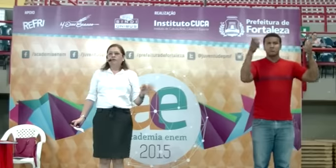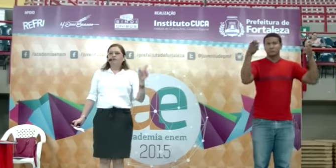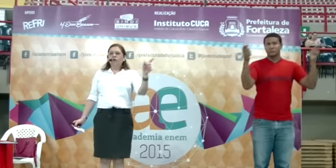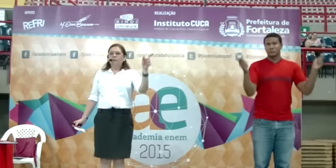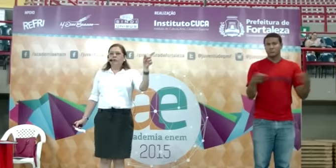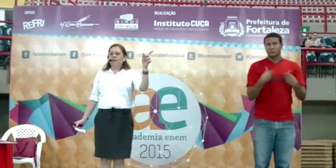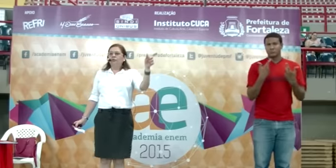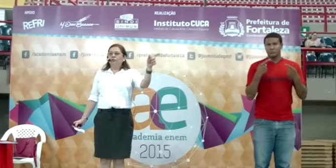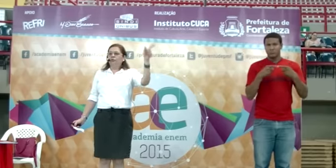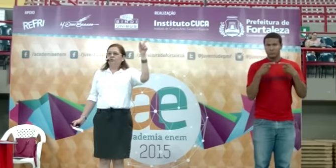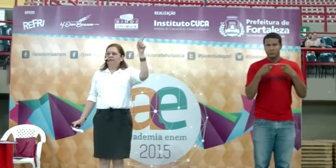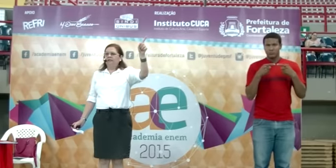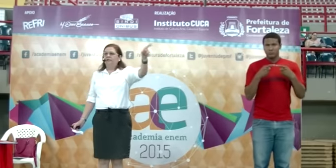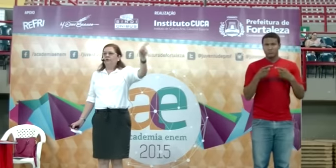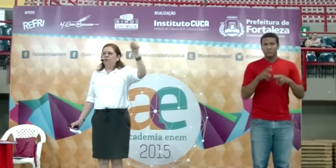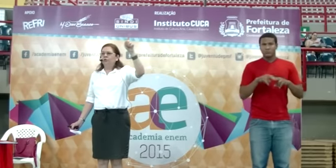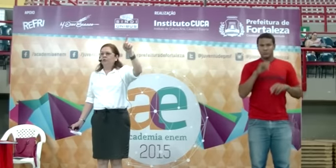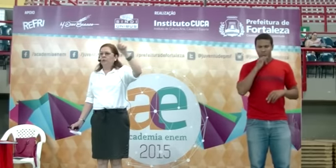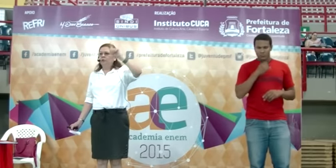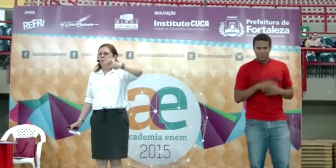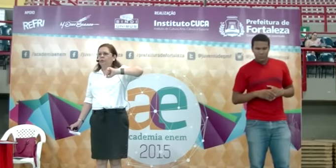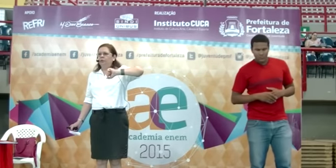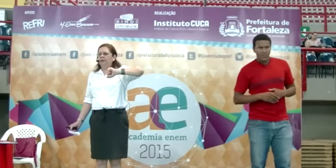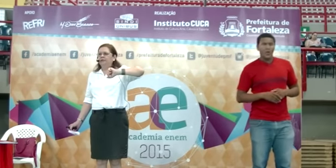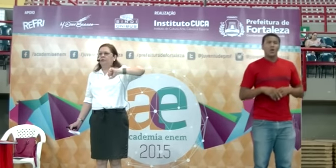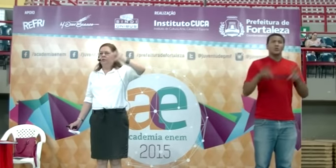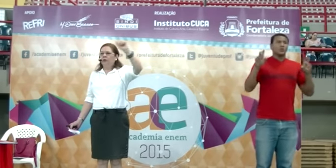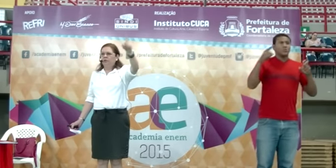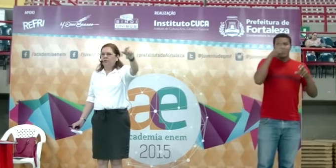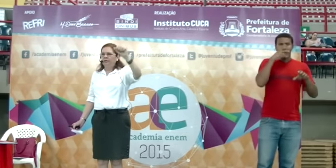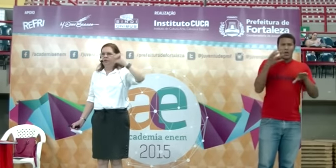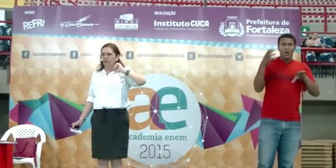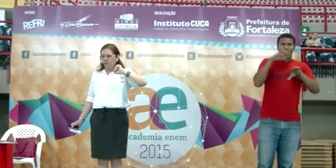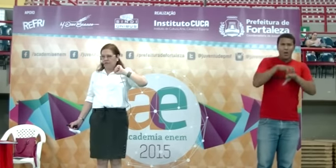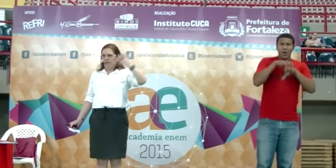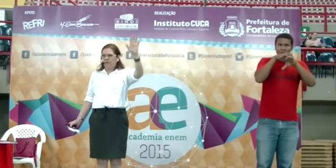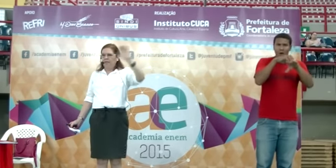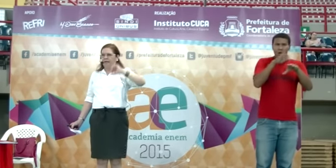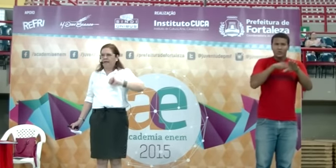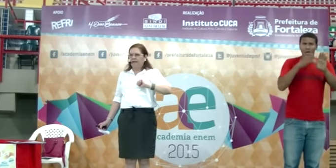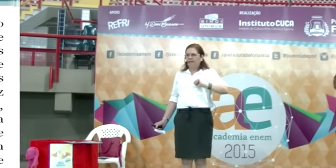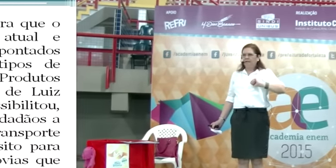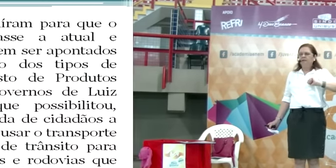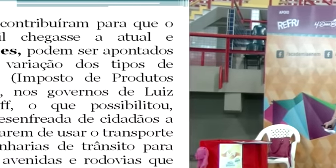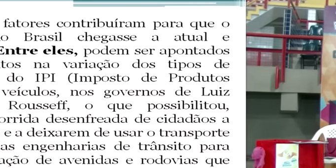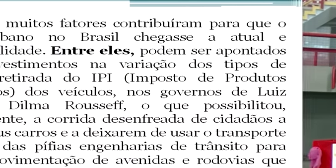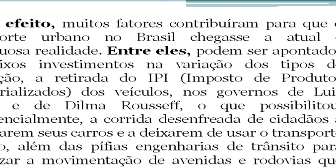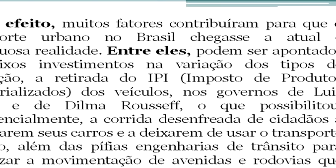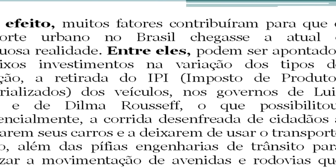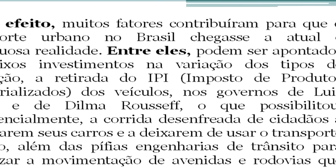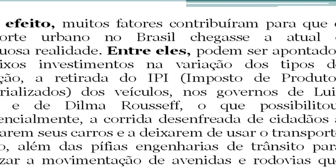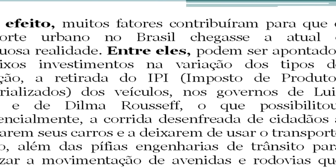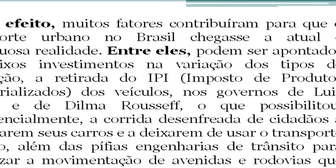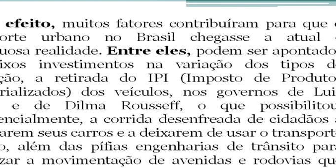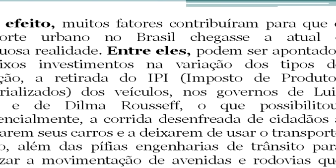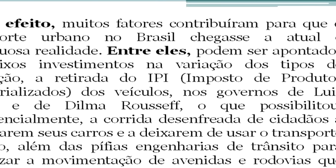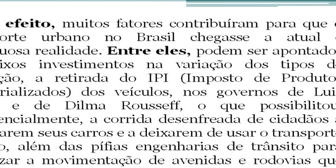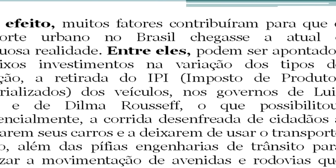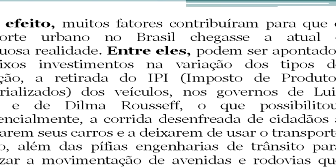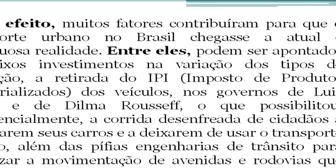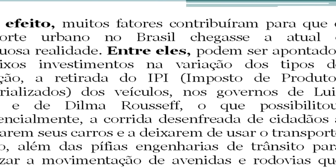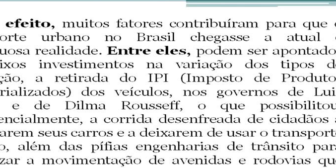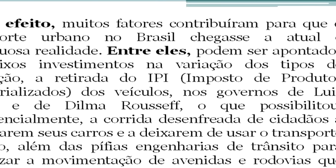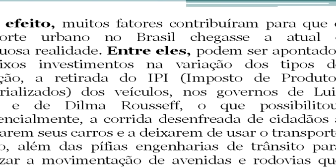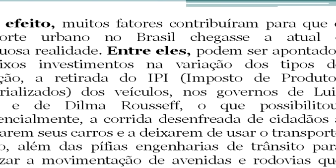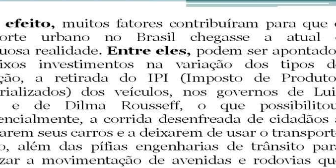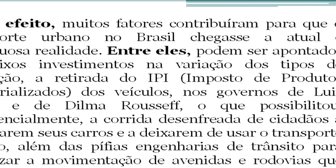desenvolver. Sobre o assunto, os desafios do transporte público no Brasil, eu mostrei a introdução, tema tese. Olha o primeiro